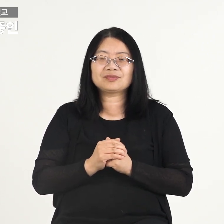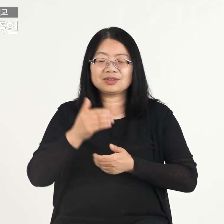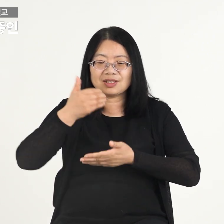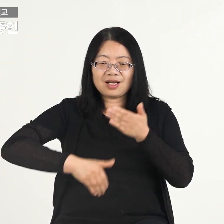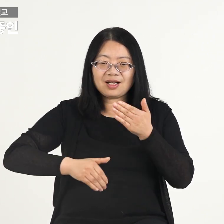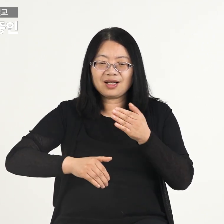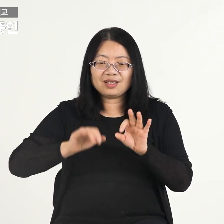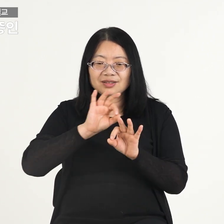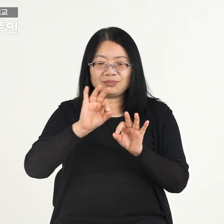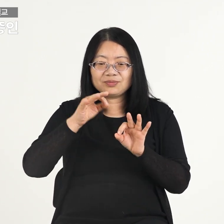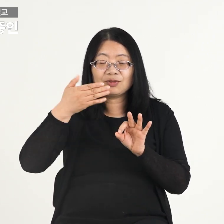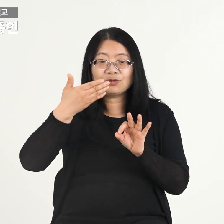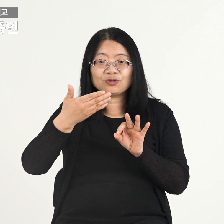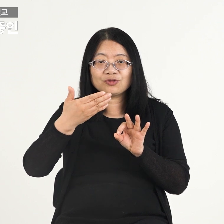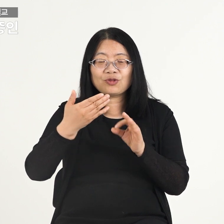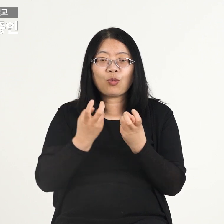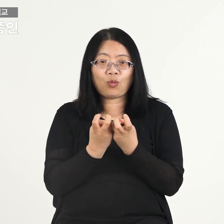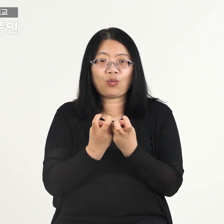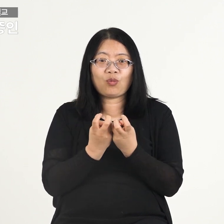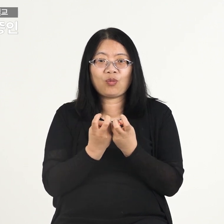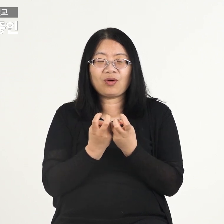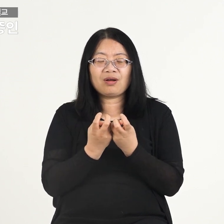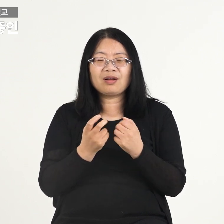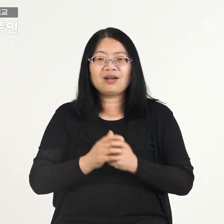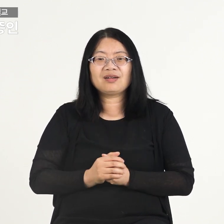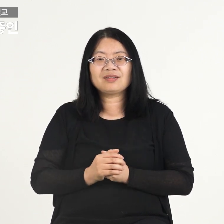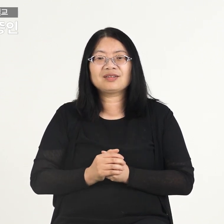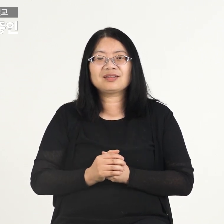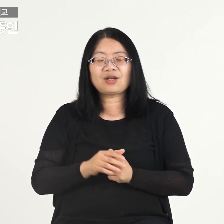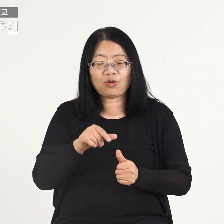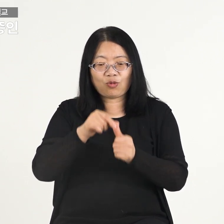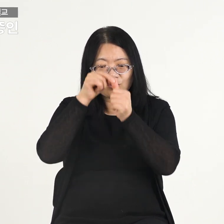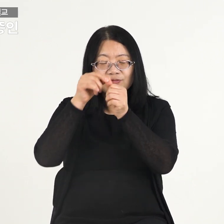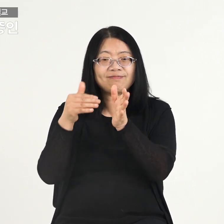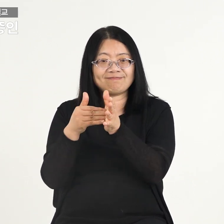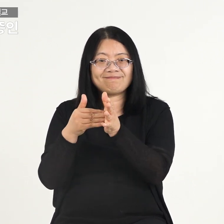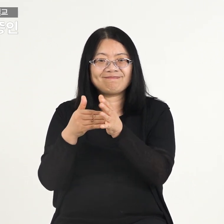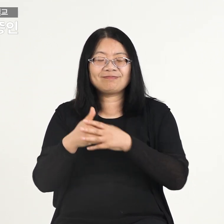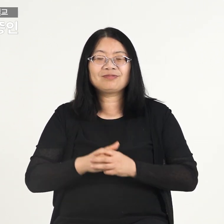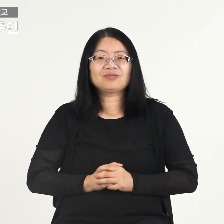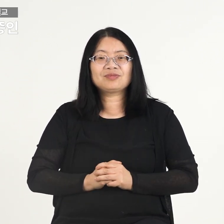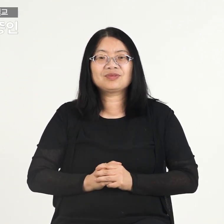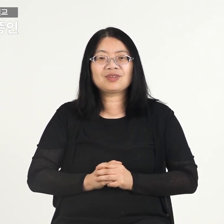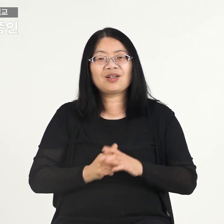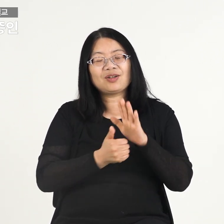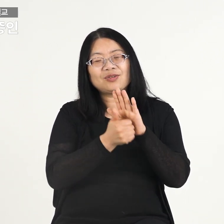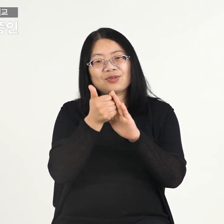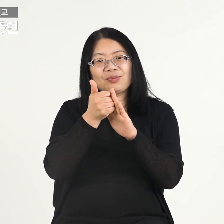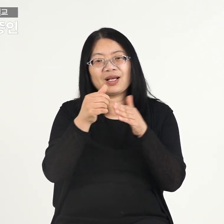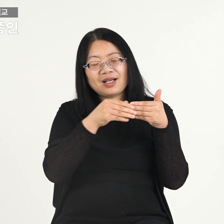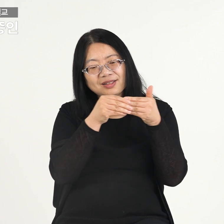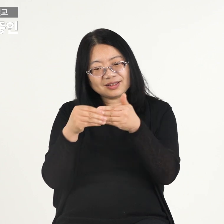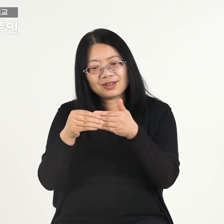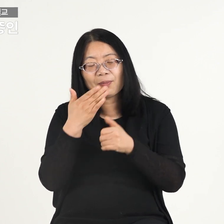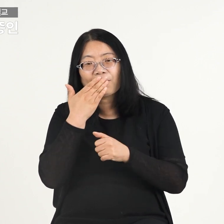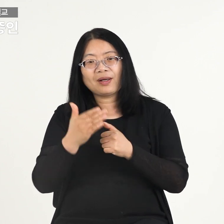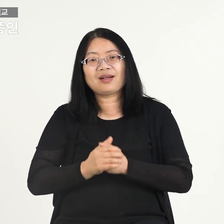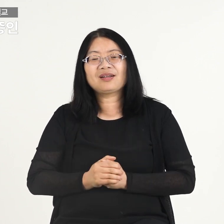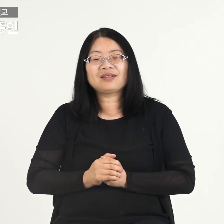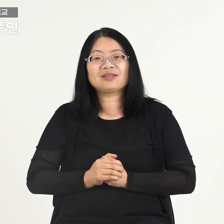나머지 10분의 9는 어떻게 됐다는 얘기입니까? 건짐을 받고 소망으로 이끌림을